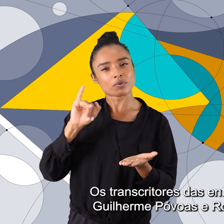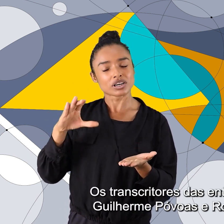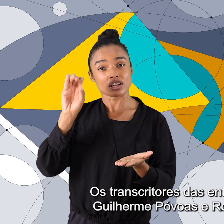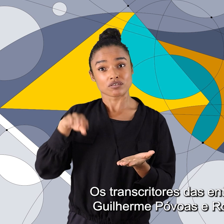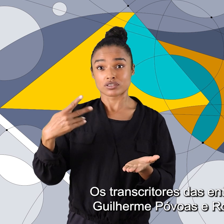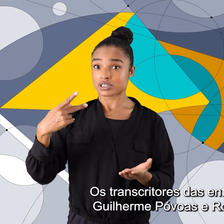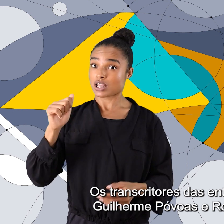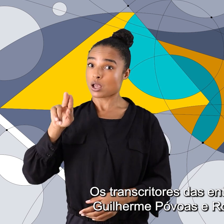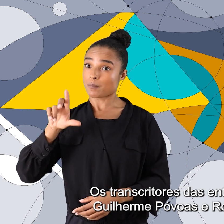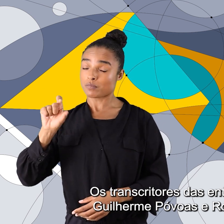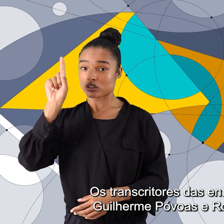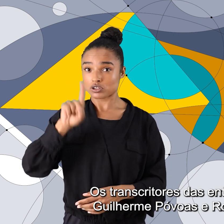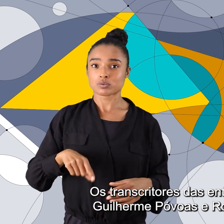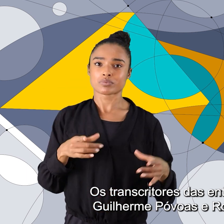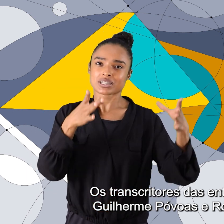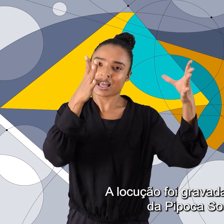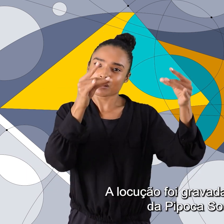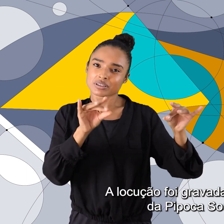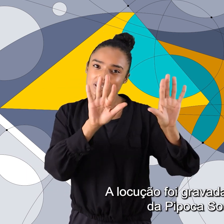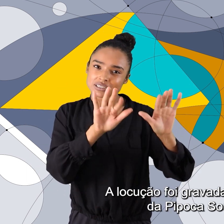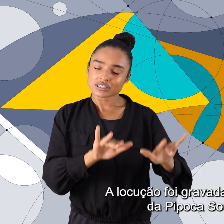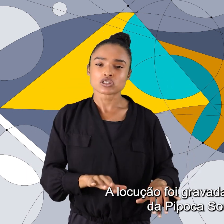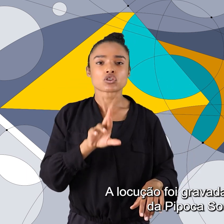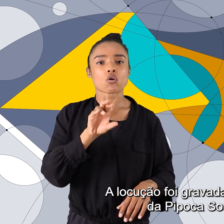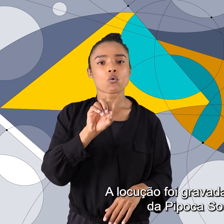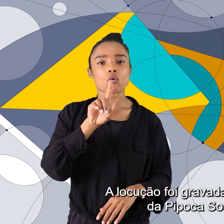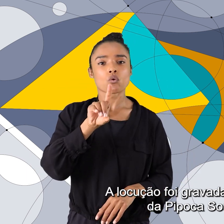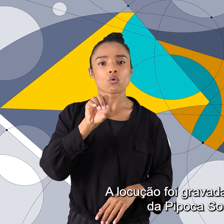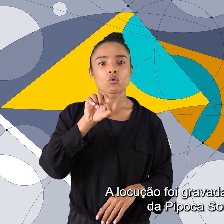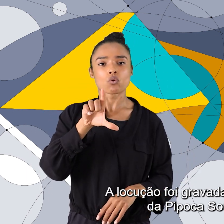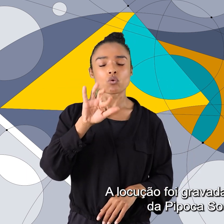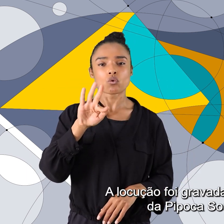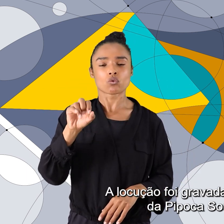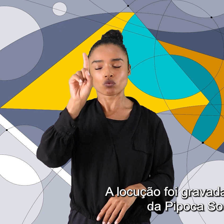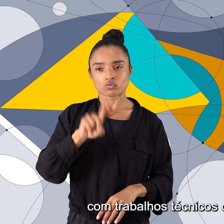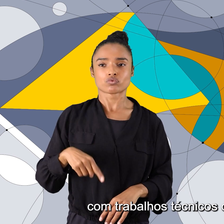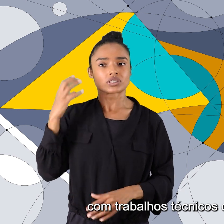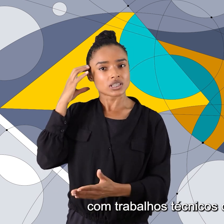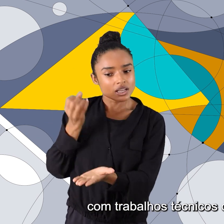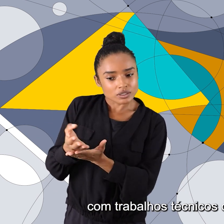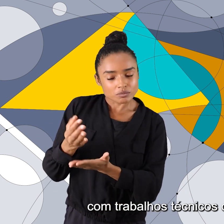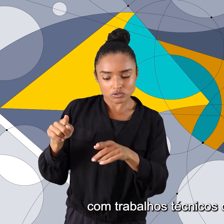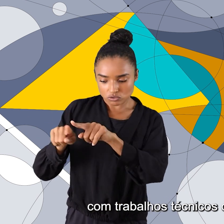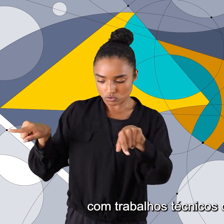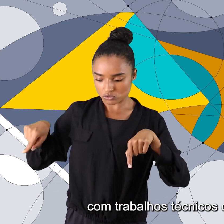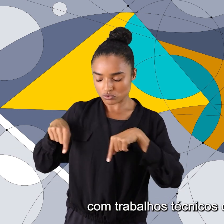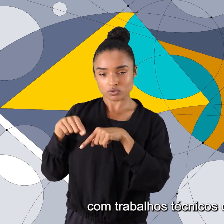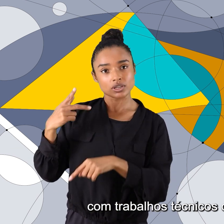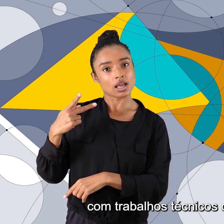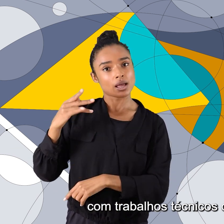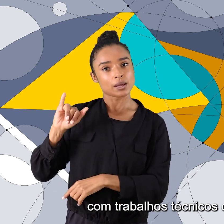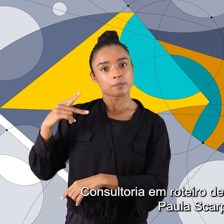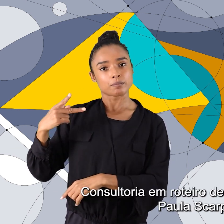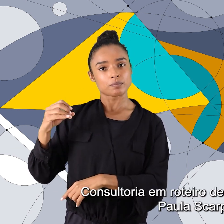Guilherme Póvoas e Rodolfo Viana. A locução foi gravada no estúdio da Pipoca Sound, com trabalhos técnicos do João